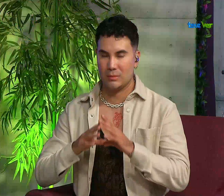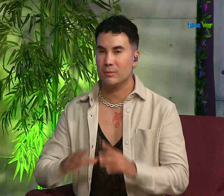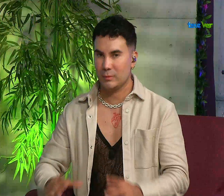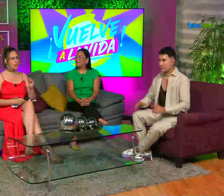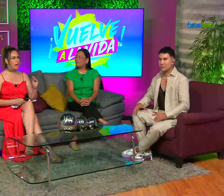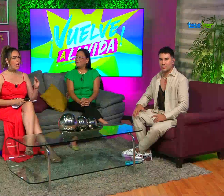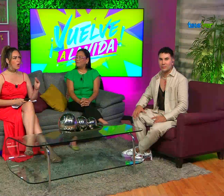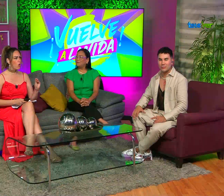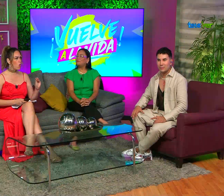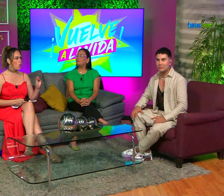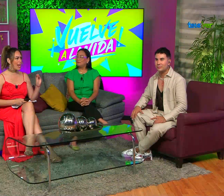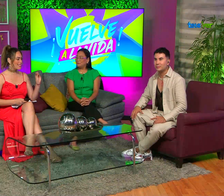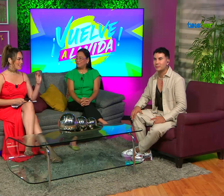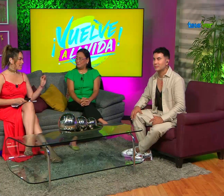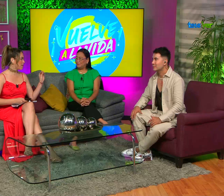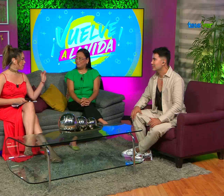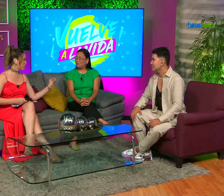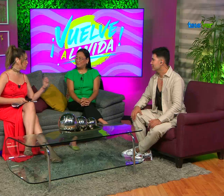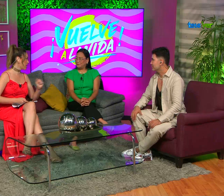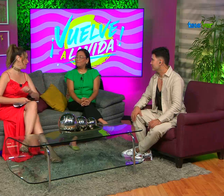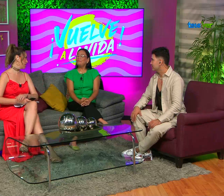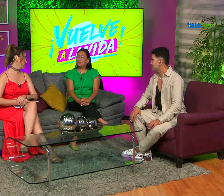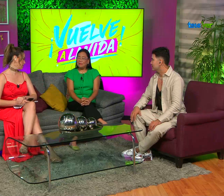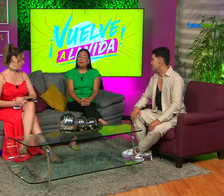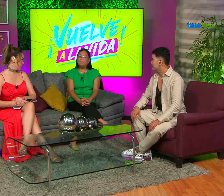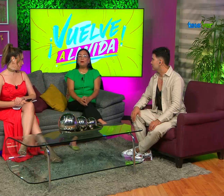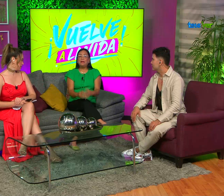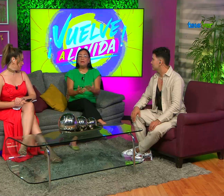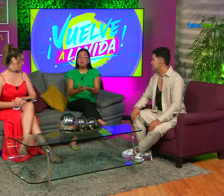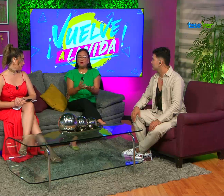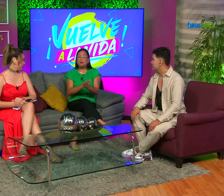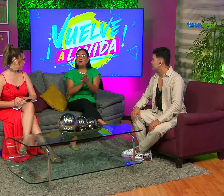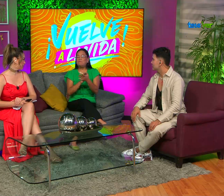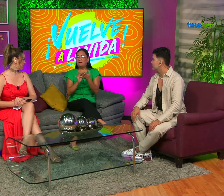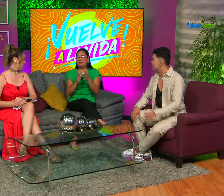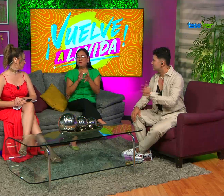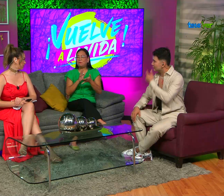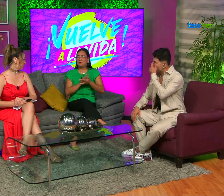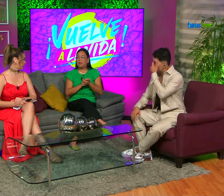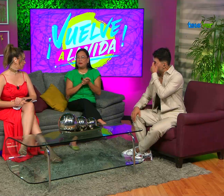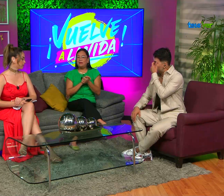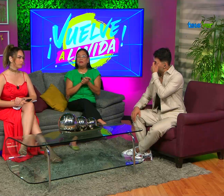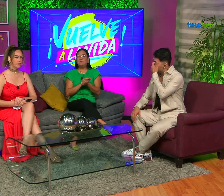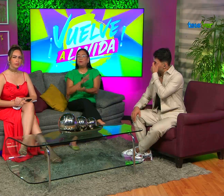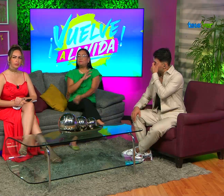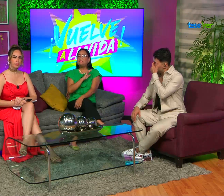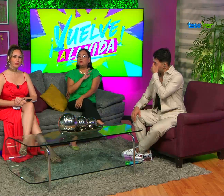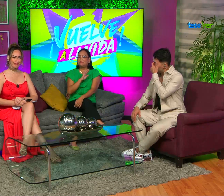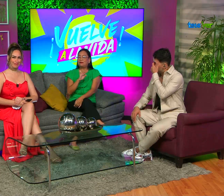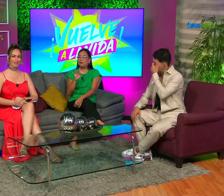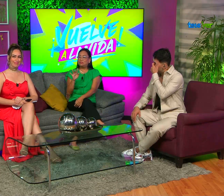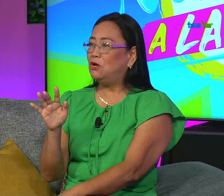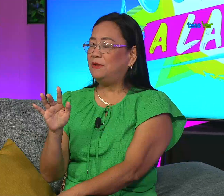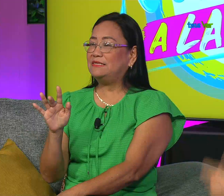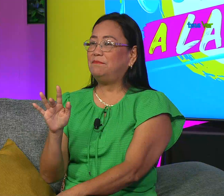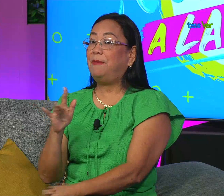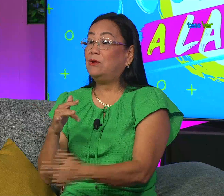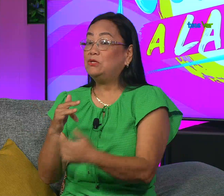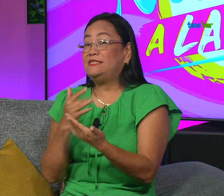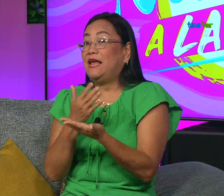firma o la seña personal? Por ejemplo, con el alfabeto manual, podemos deletrear los nombres. Pero si